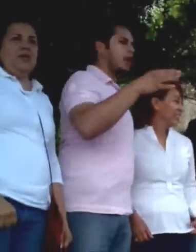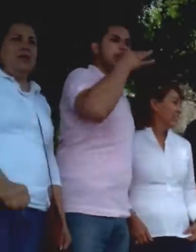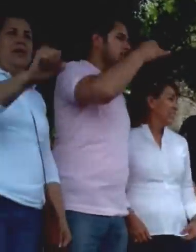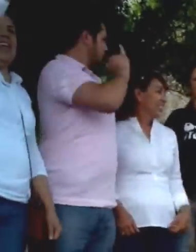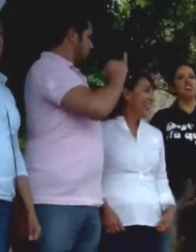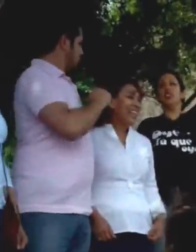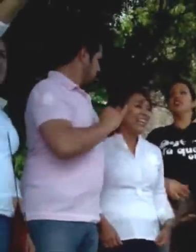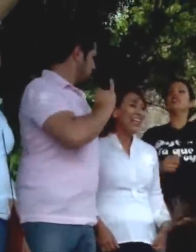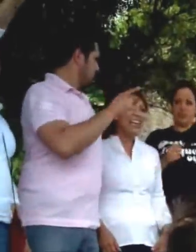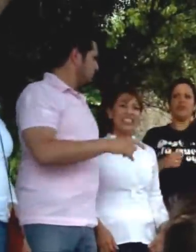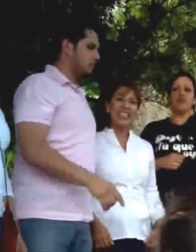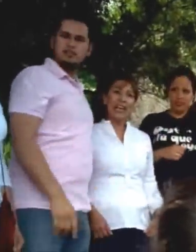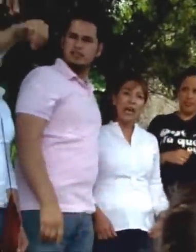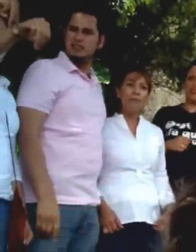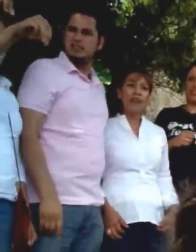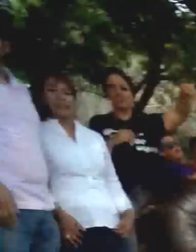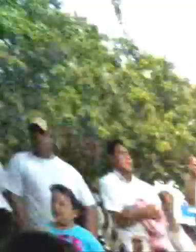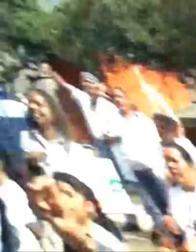¡Tres